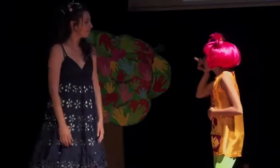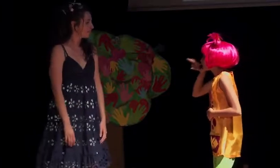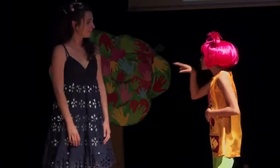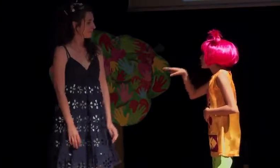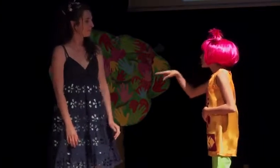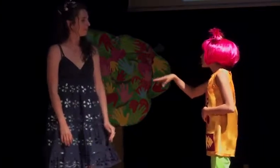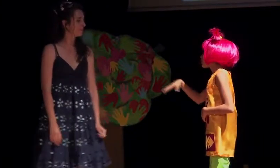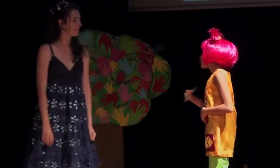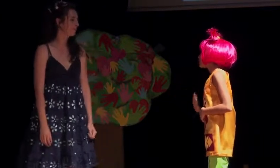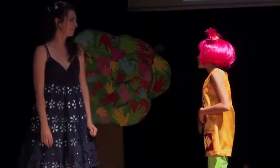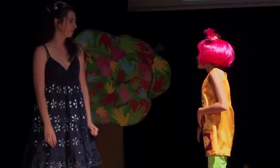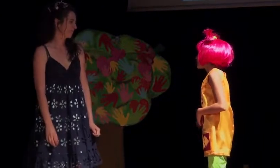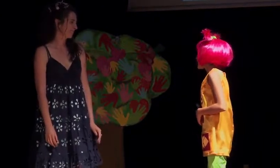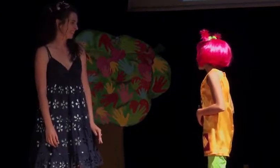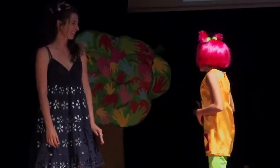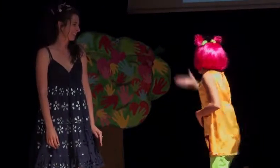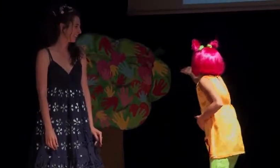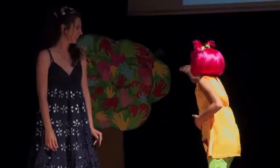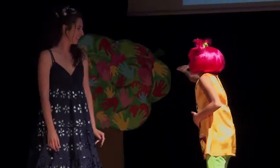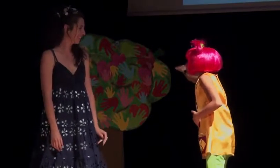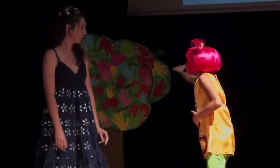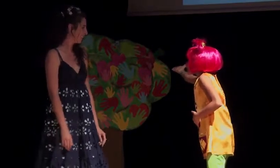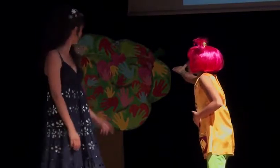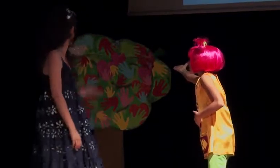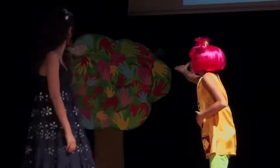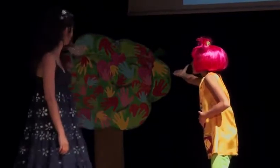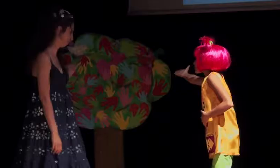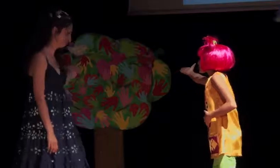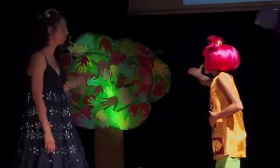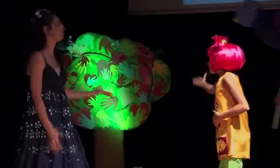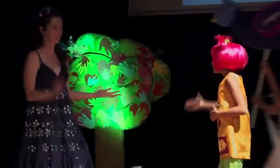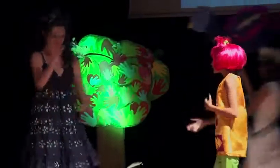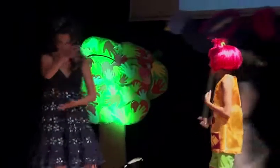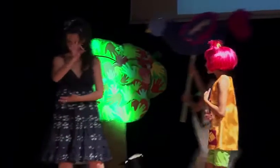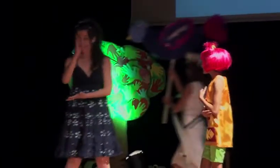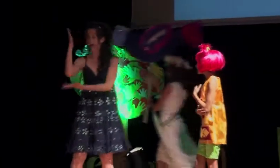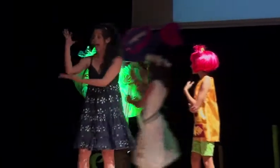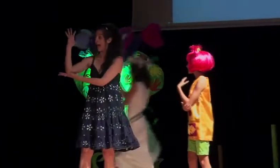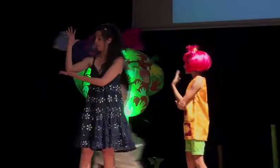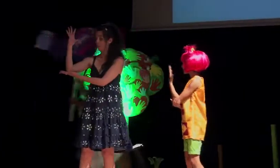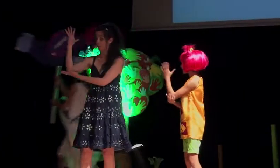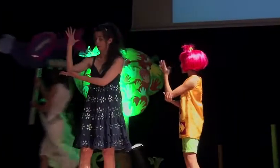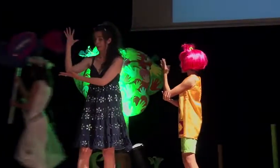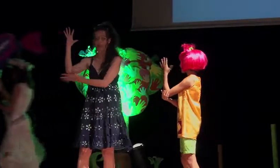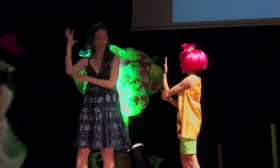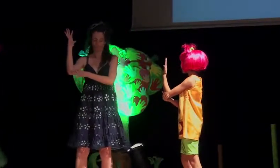comme je les vois bien. Et cet arbre? Oui, cet arbre. Regarde,